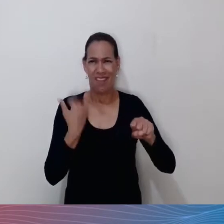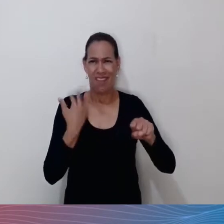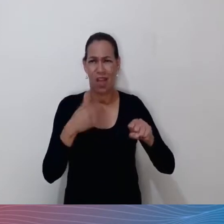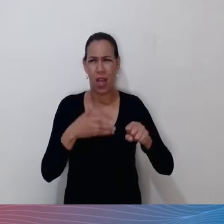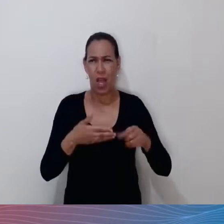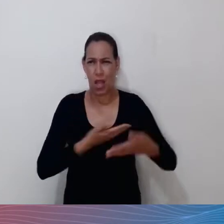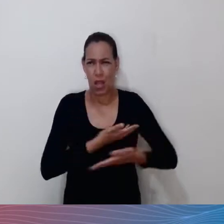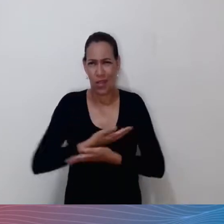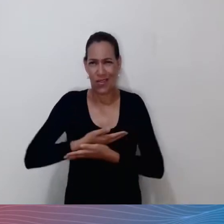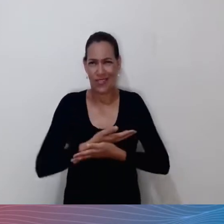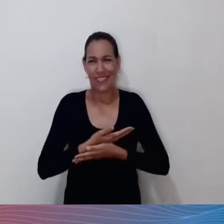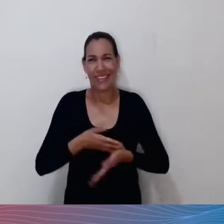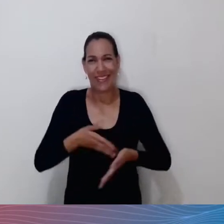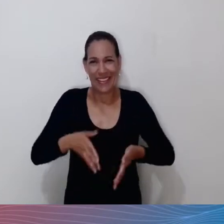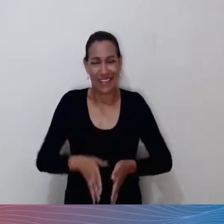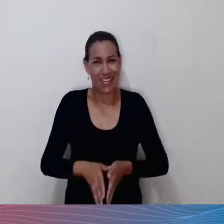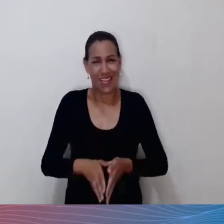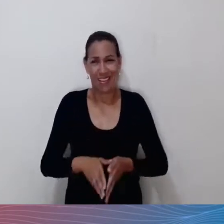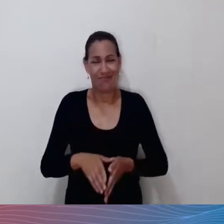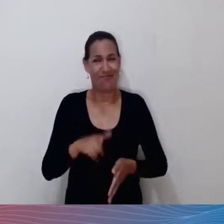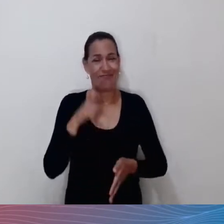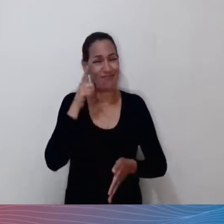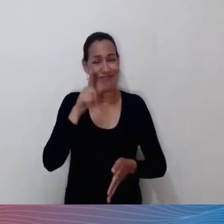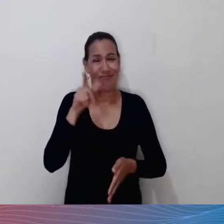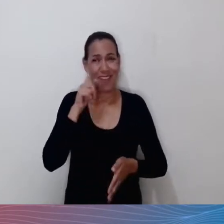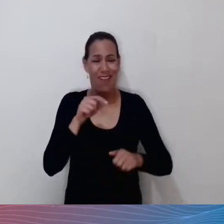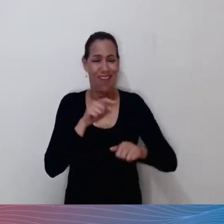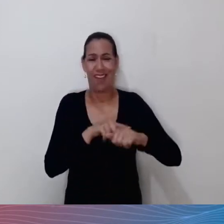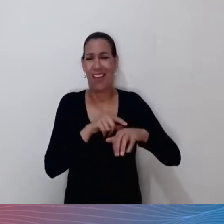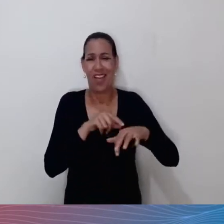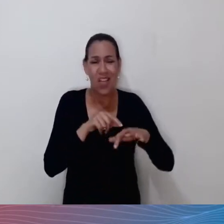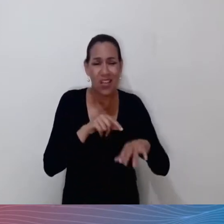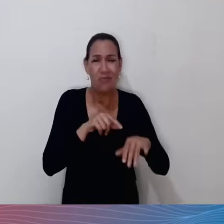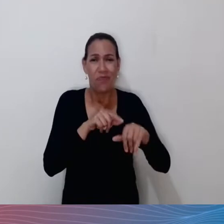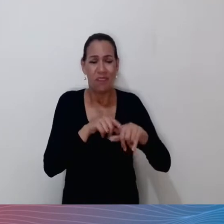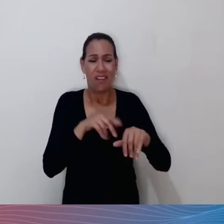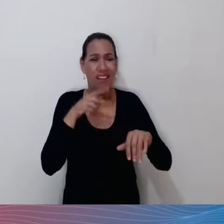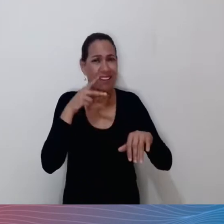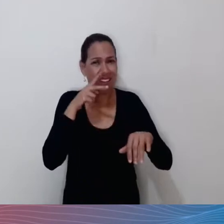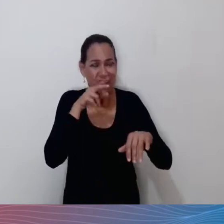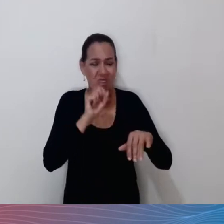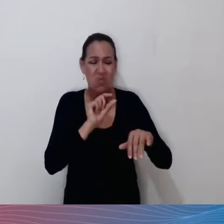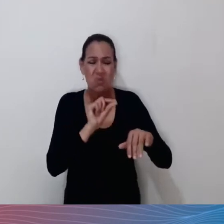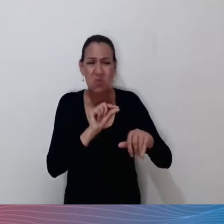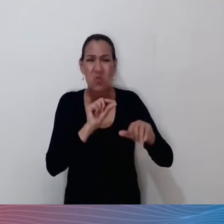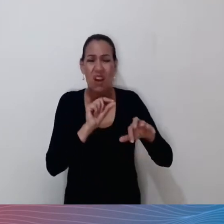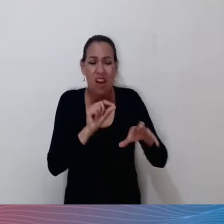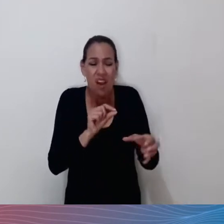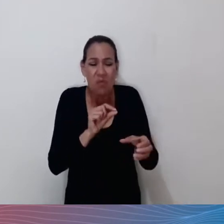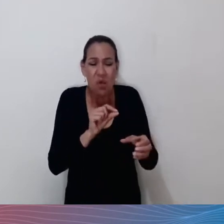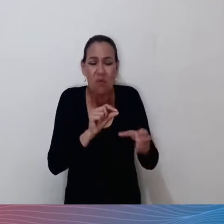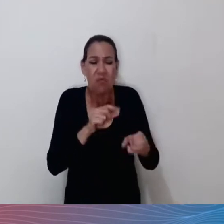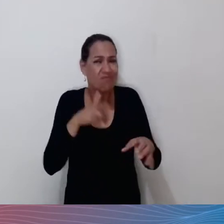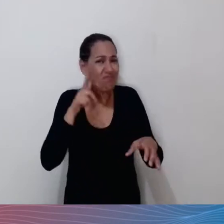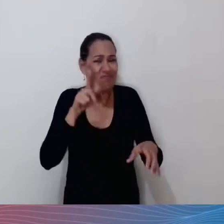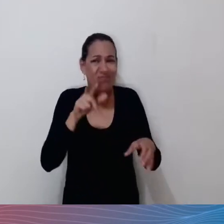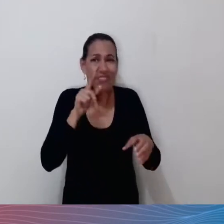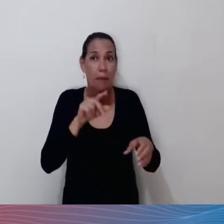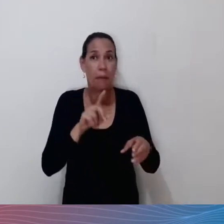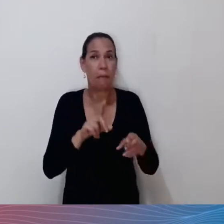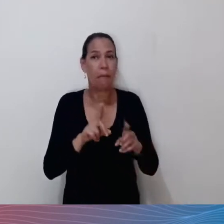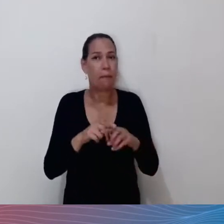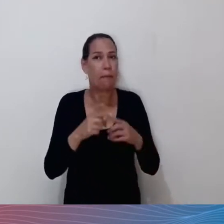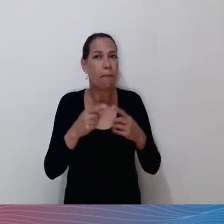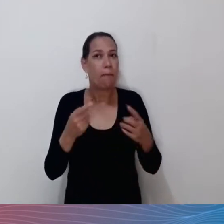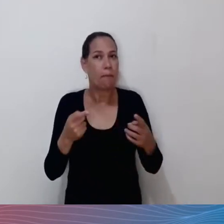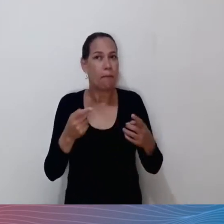não tinha habilidade de segurar firmemente um copo de água. Mas se alguém encostar, um bebê recém-nascido, encostar na